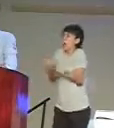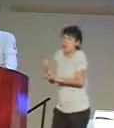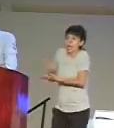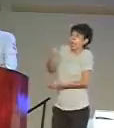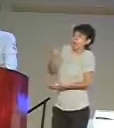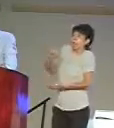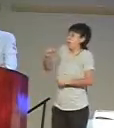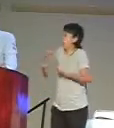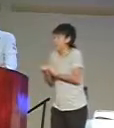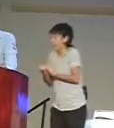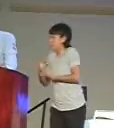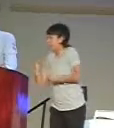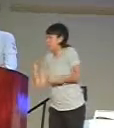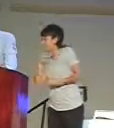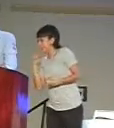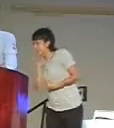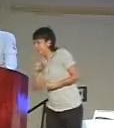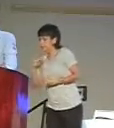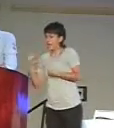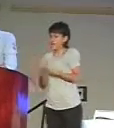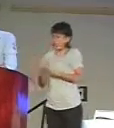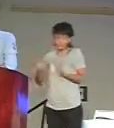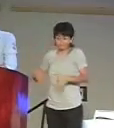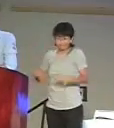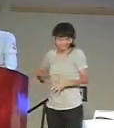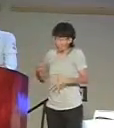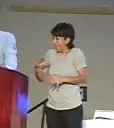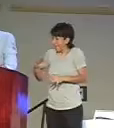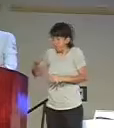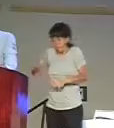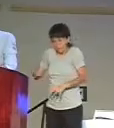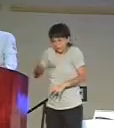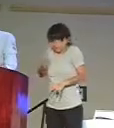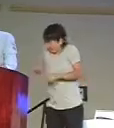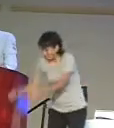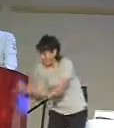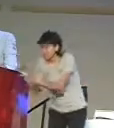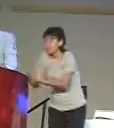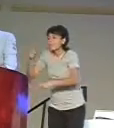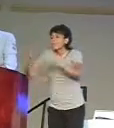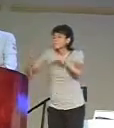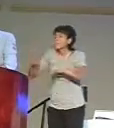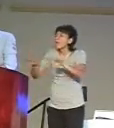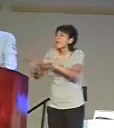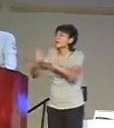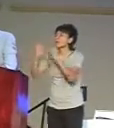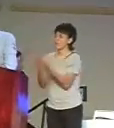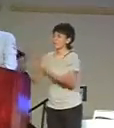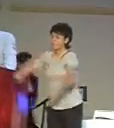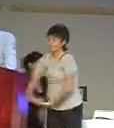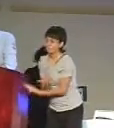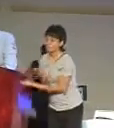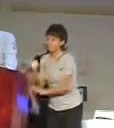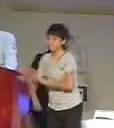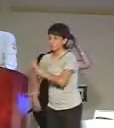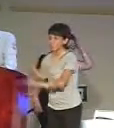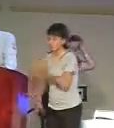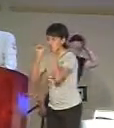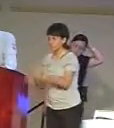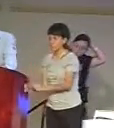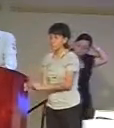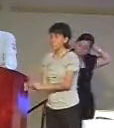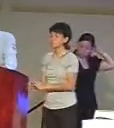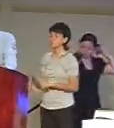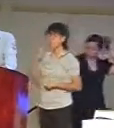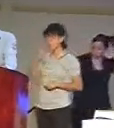Independientemente de la clasificación que utilicemos, podemos rescatar los datos. Uno de ellos es que la